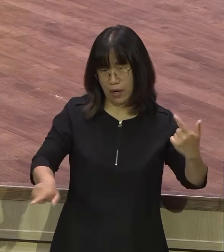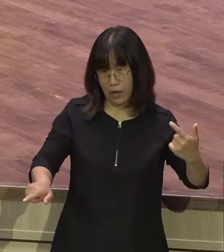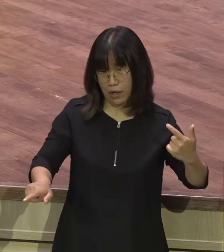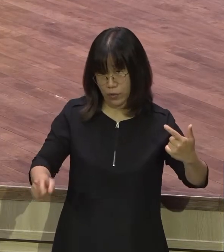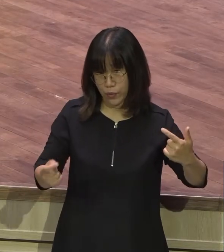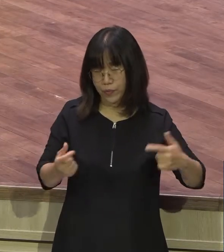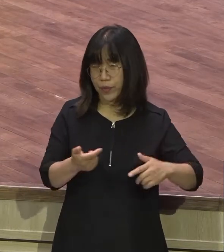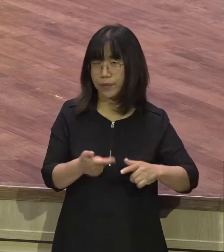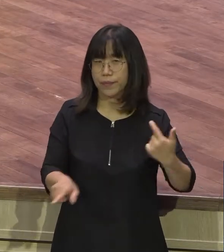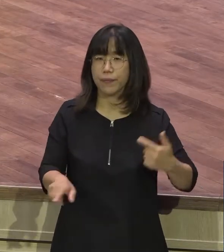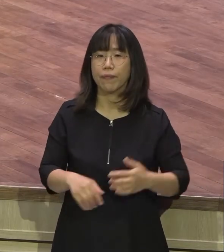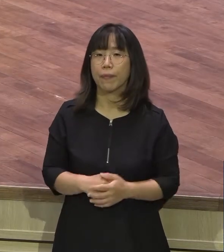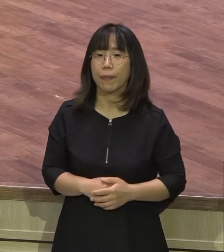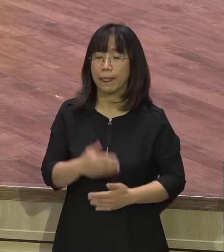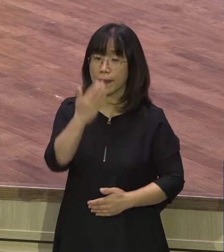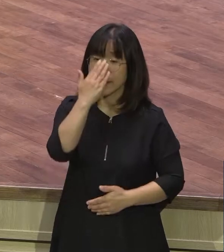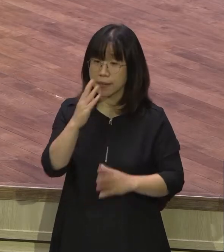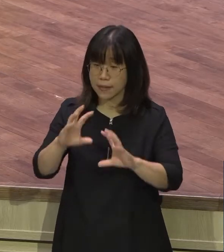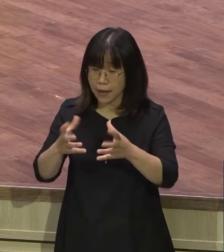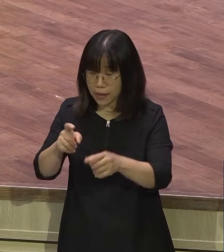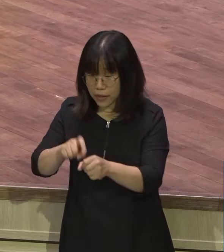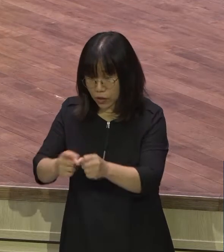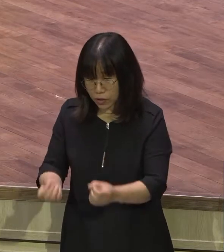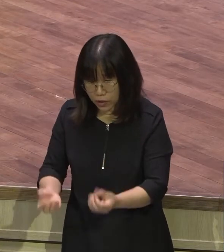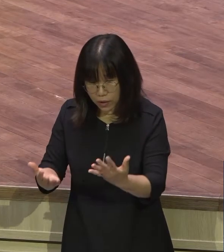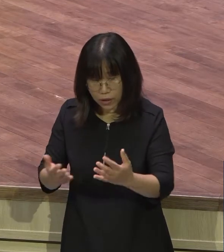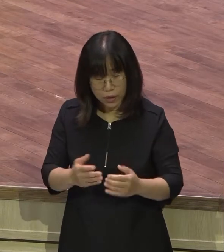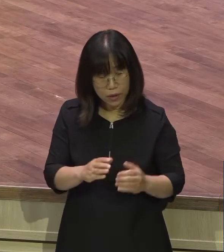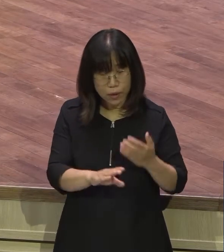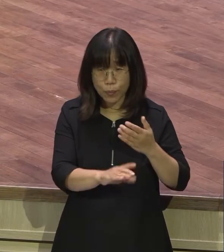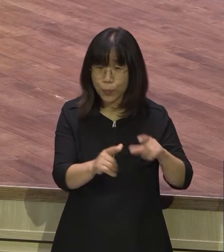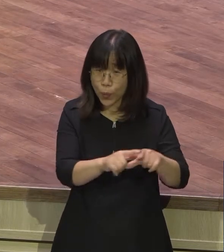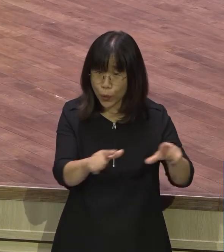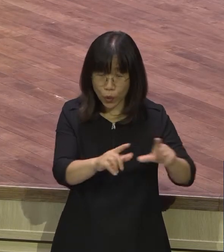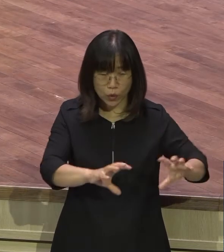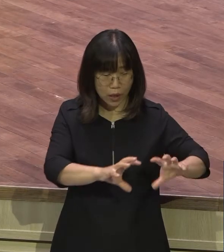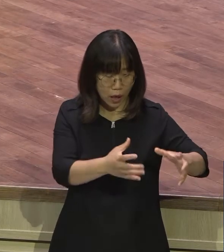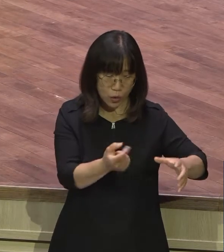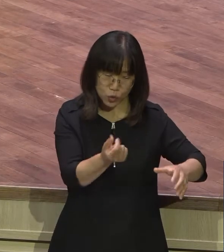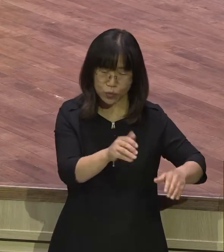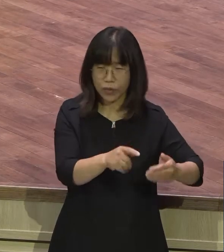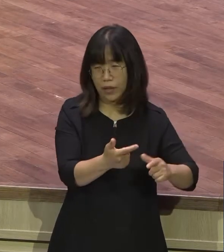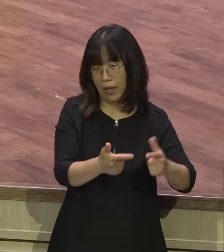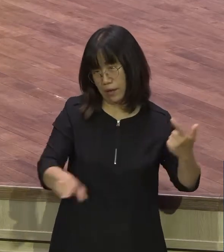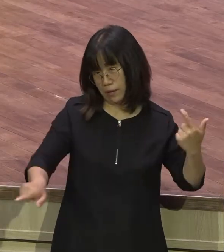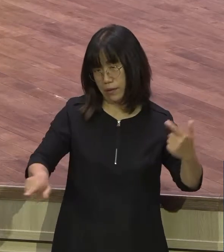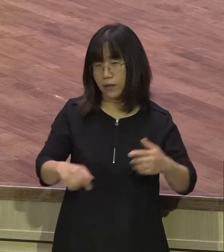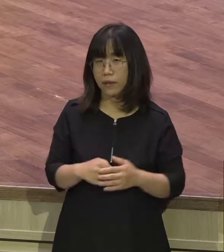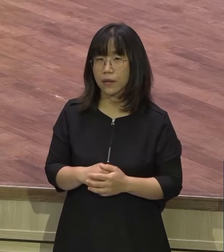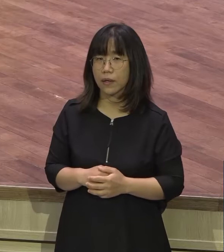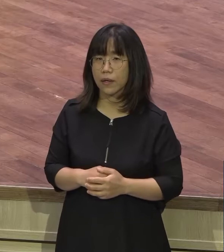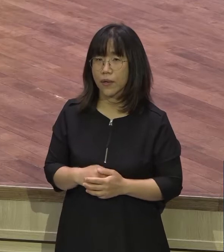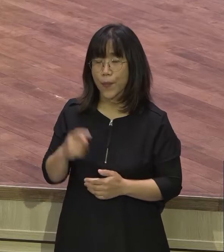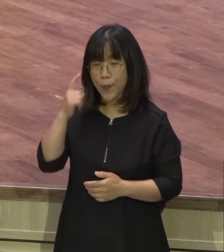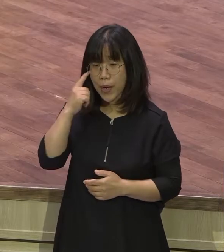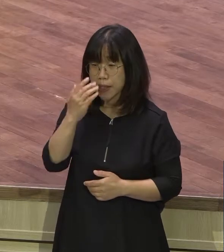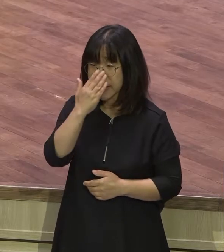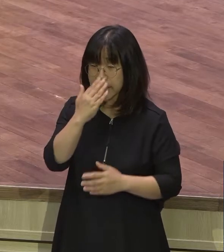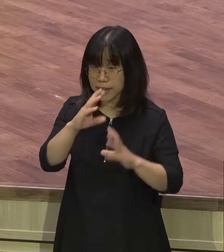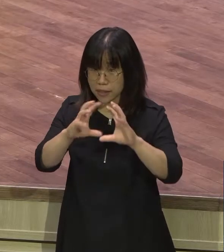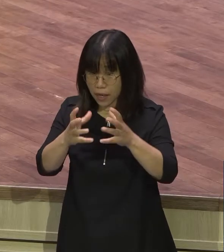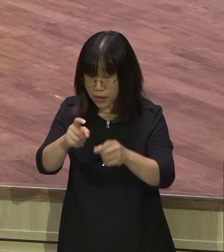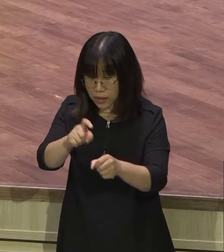다릅니다. 이스라엘 절기는 다른 나라 절기하고 개념이 달라요. 그 차이가 뭐냐? 이스라엘이